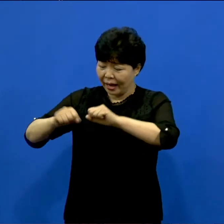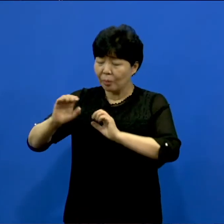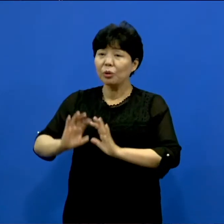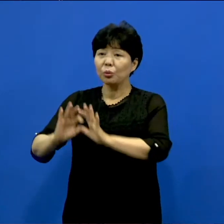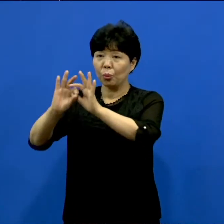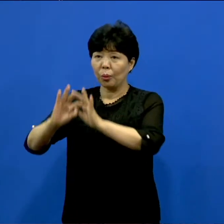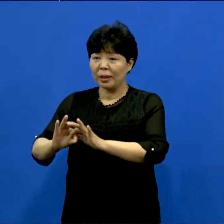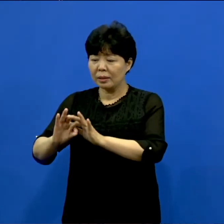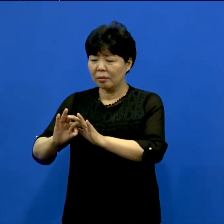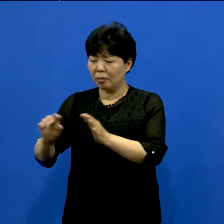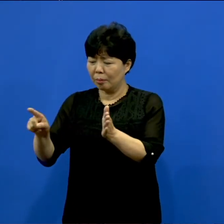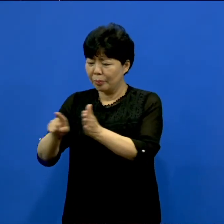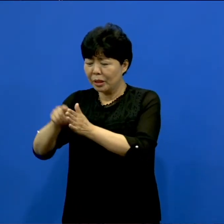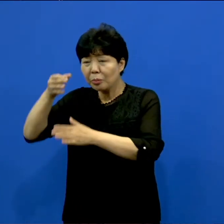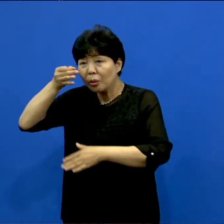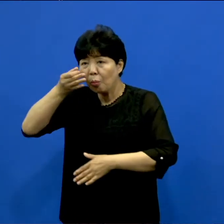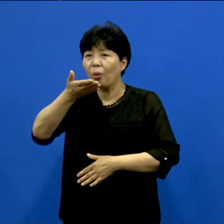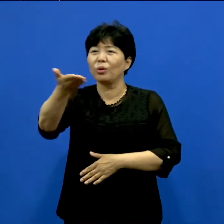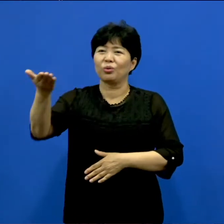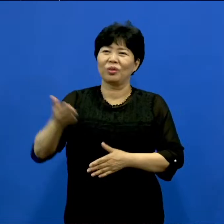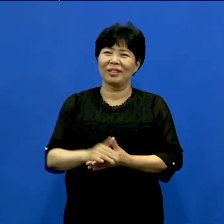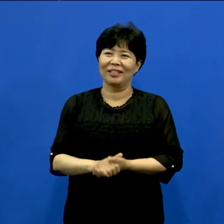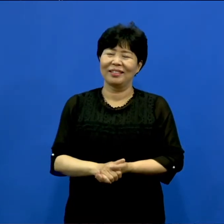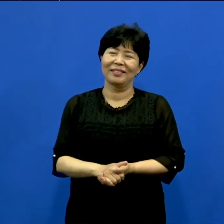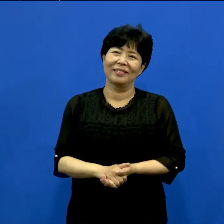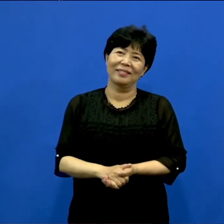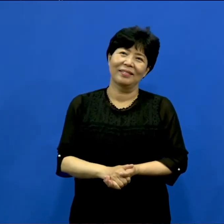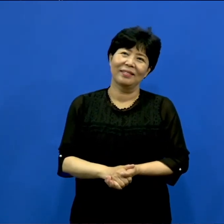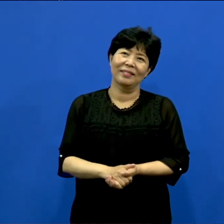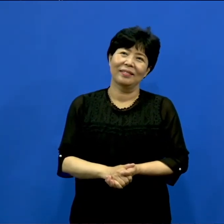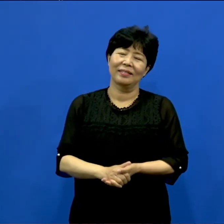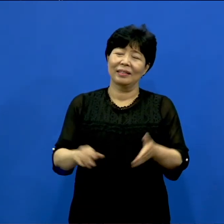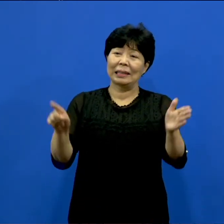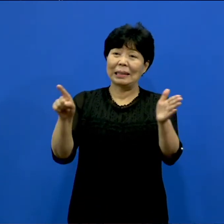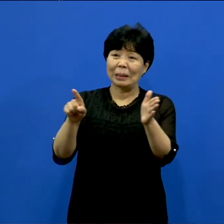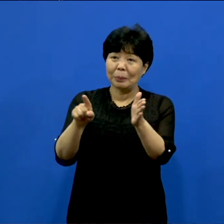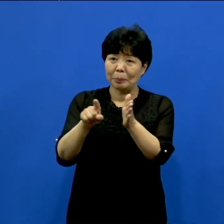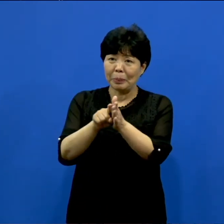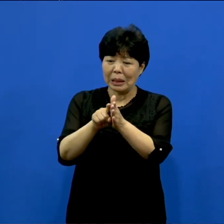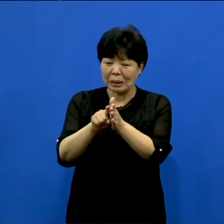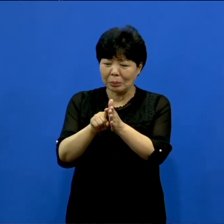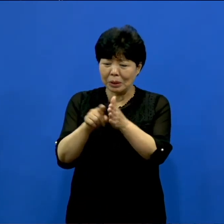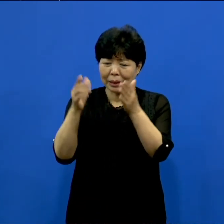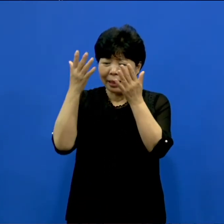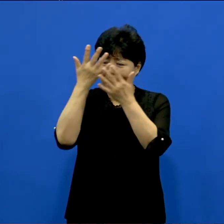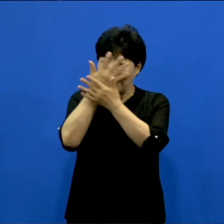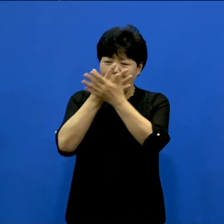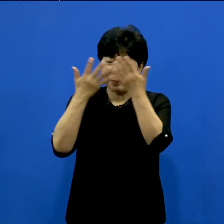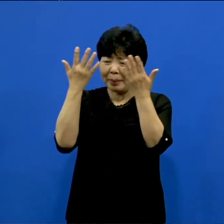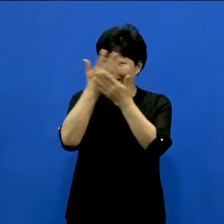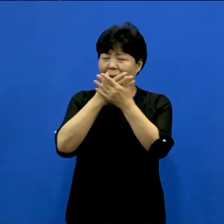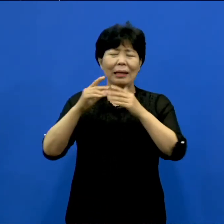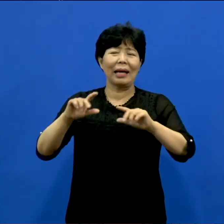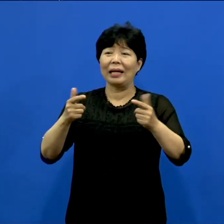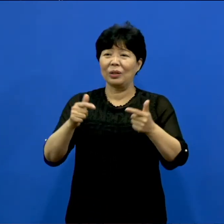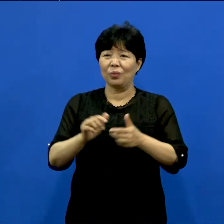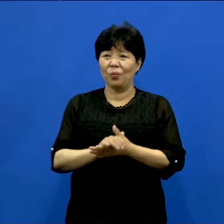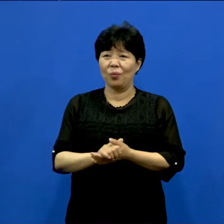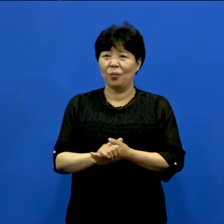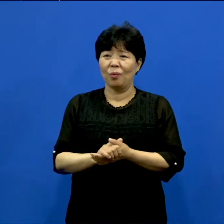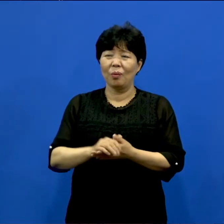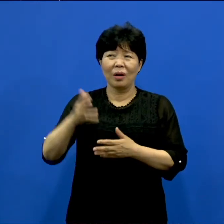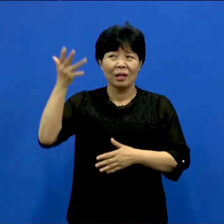보이겠다. 여러분, 믿음은 볼 수 있어야 됩니다. 믿음은 추상명사가 아닙니다. 믿음은 철학이나 사상이